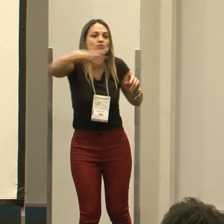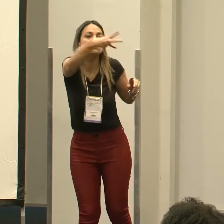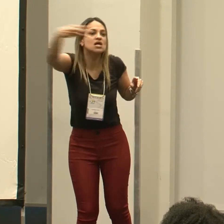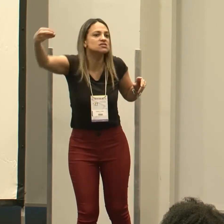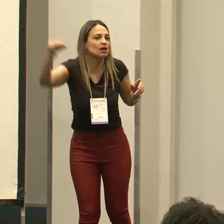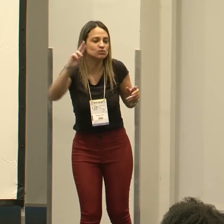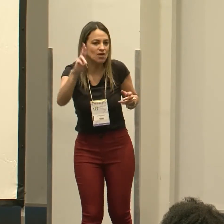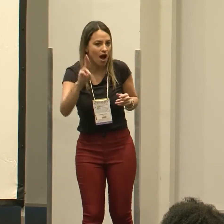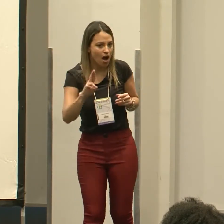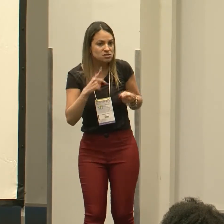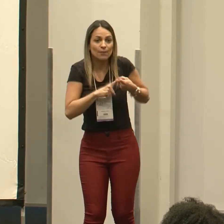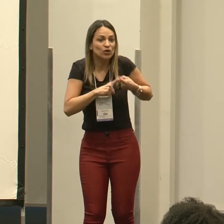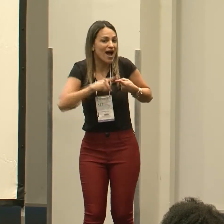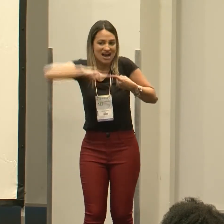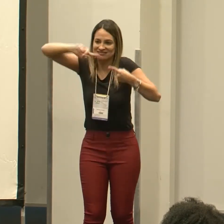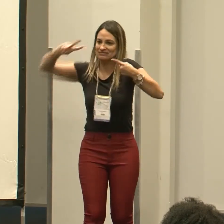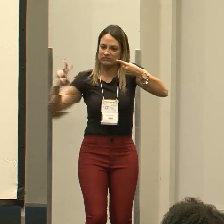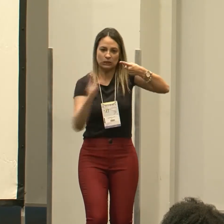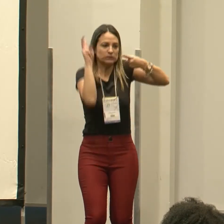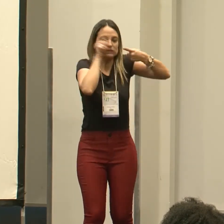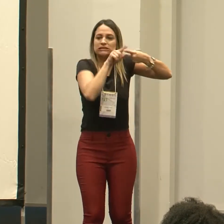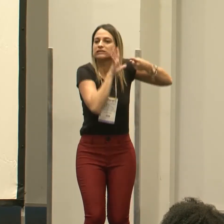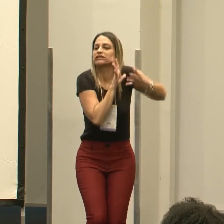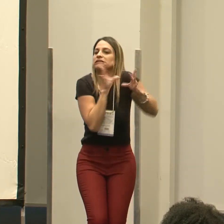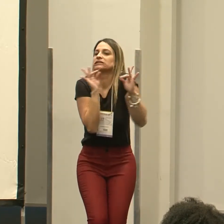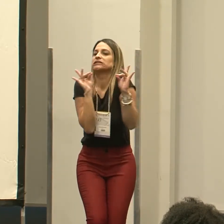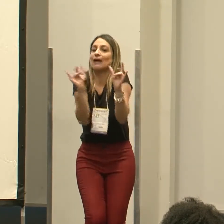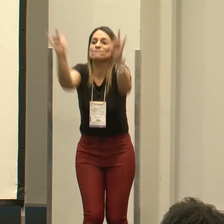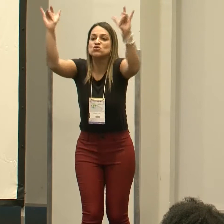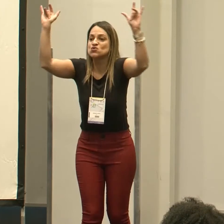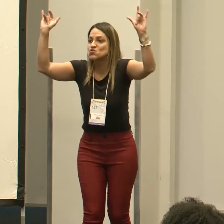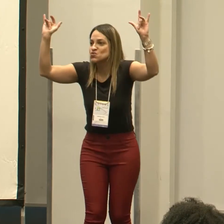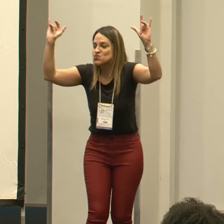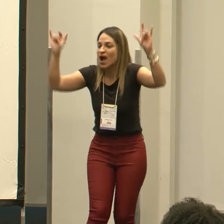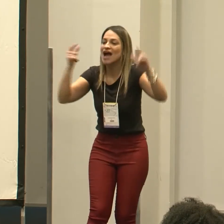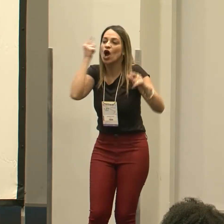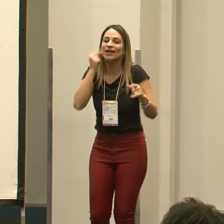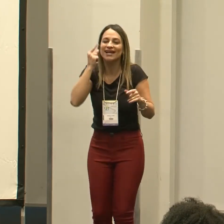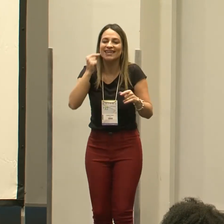caro. Já está mais de R$300. É um livro super valorizado.